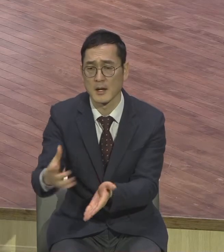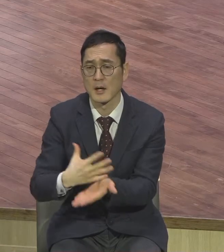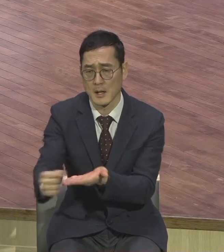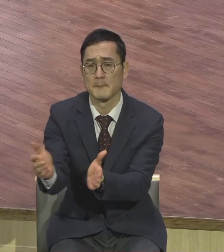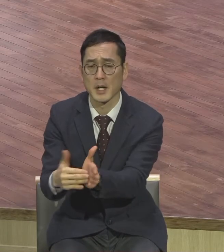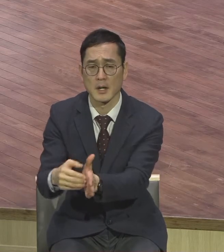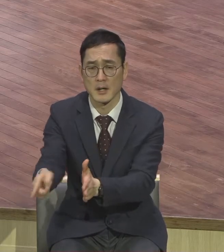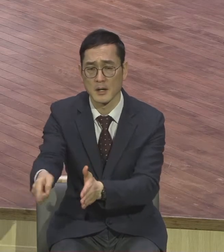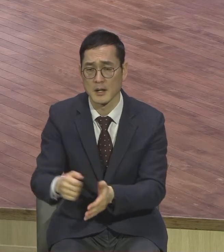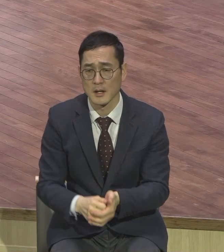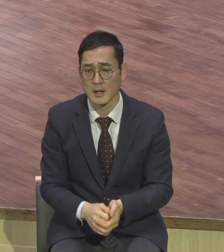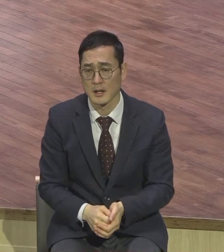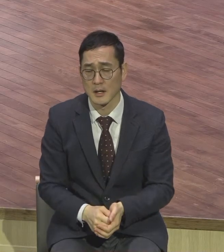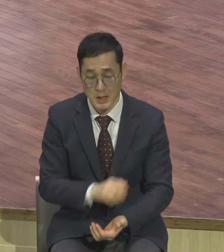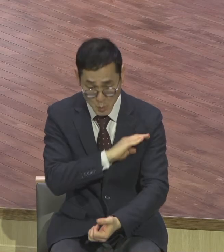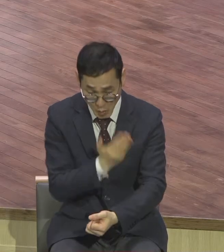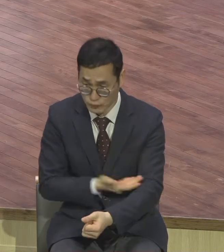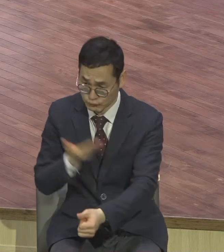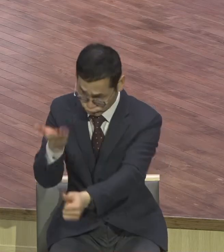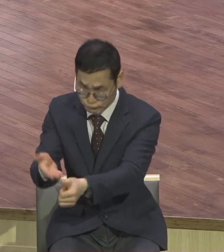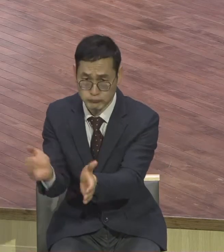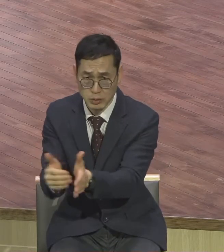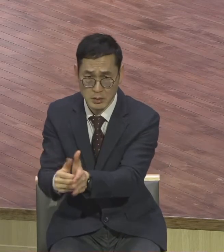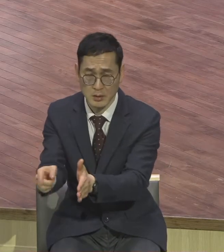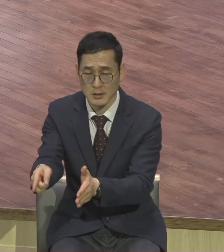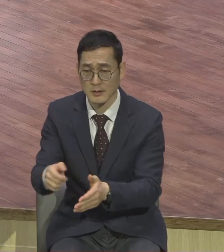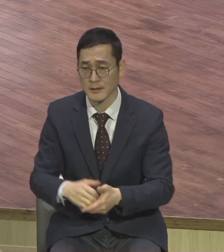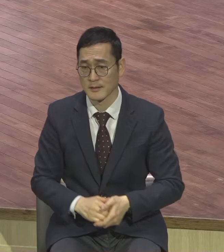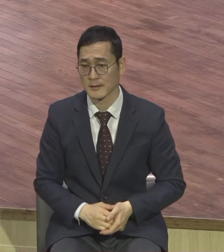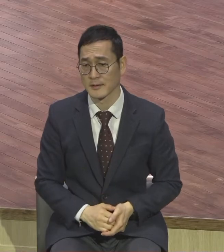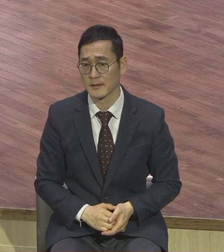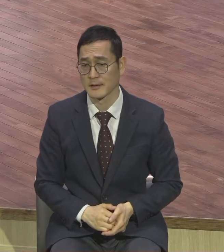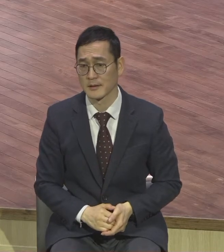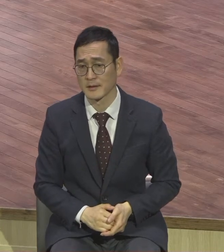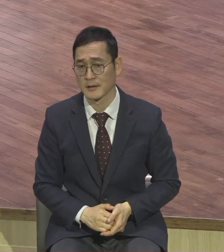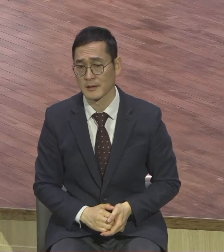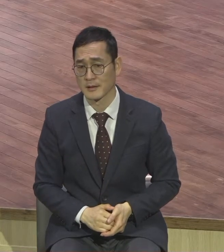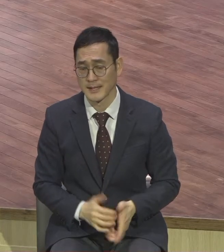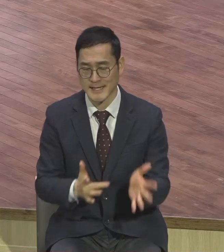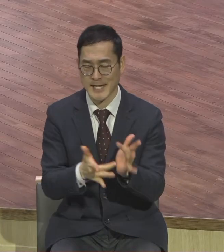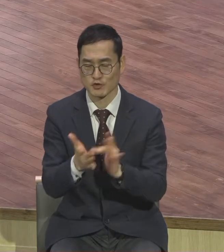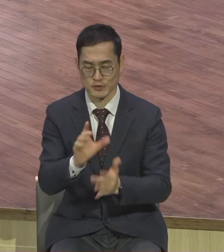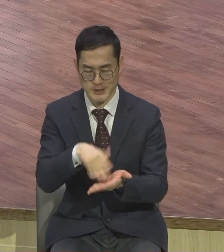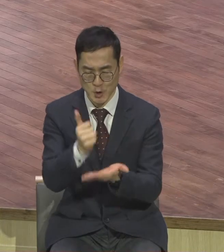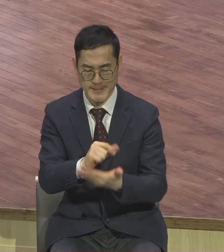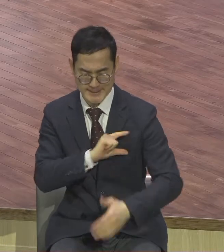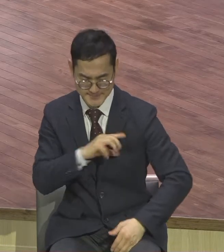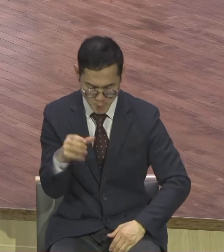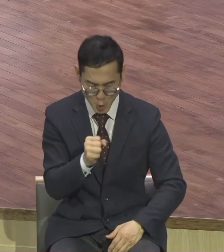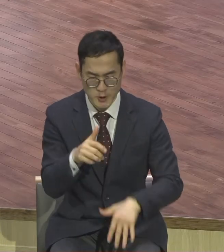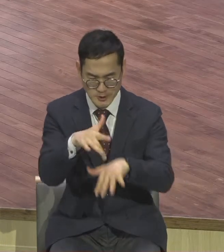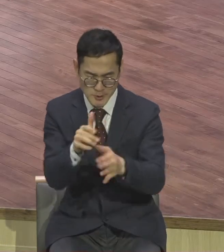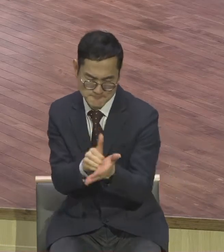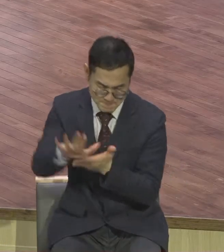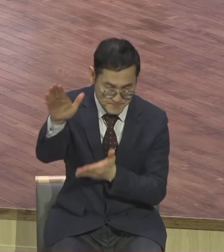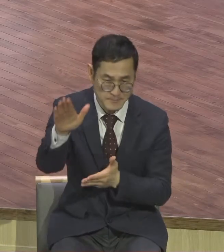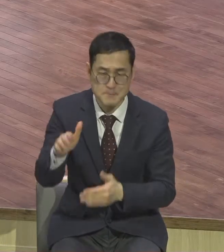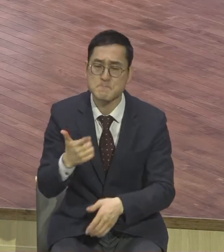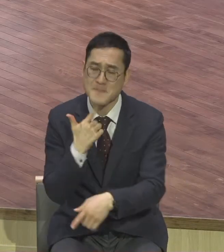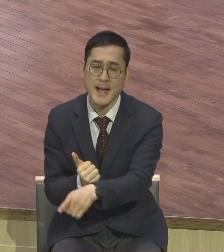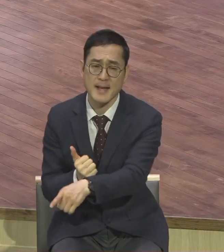이미 예수님이 주었습니다. 현장에 가서 예수 그리스도 이름으로 귀신을 쫓아낸 경험이 있습니다.